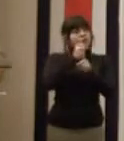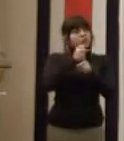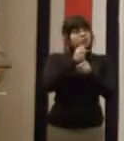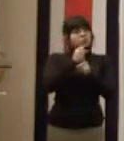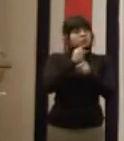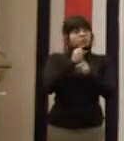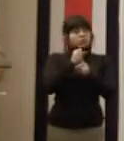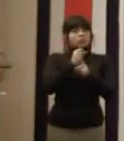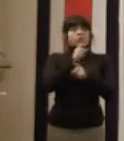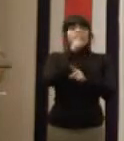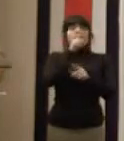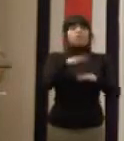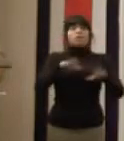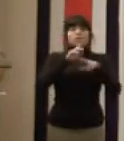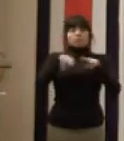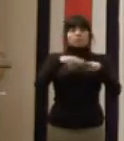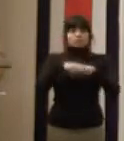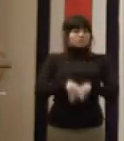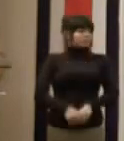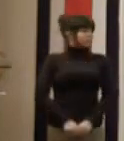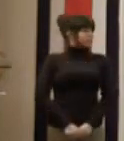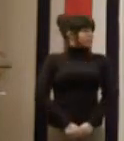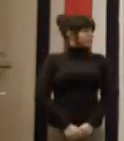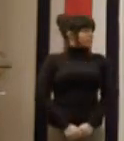sobre la realidad nacional.